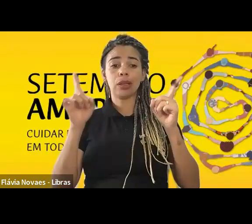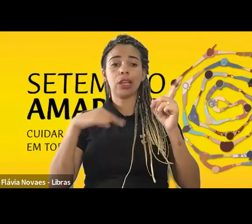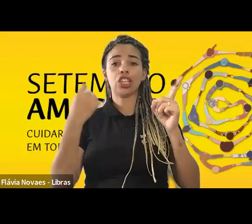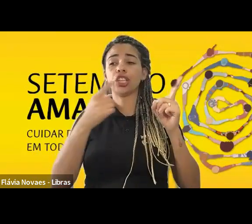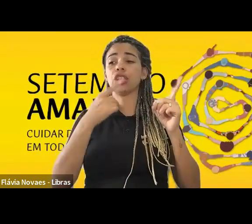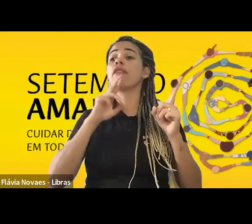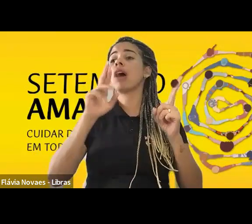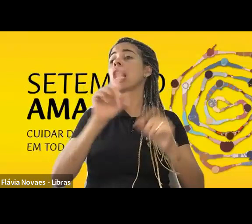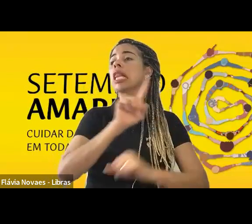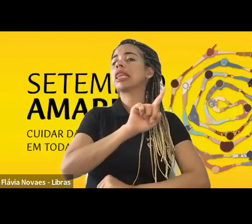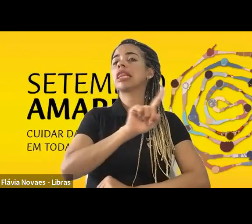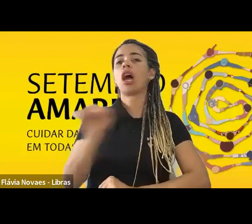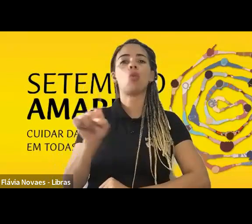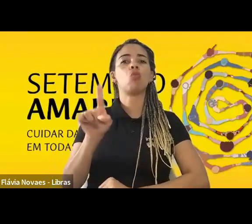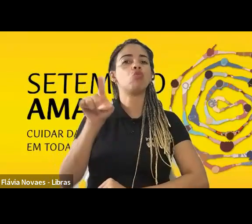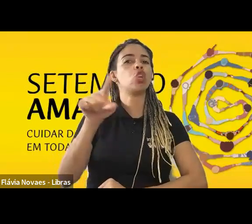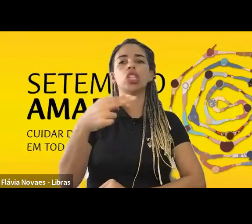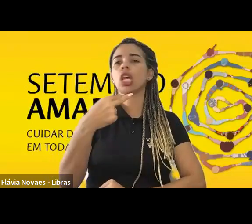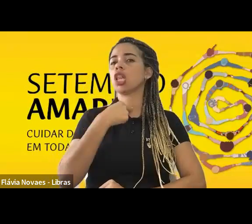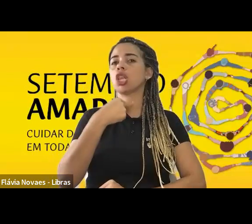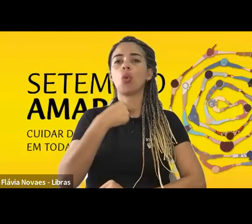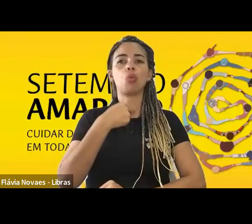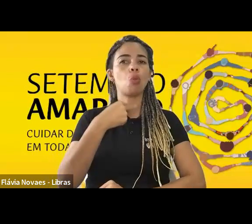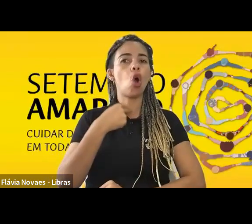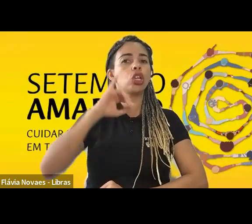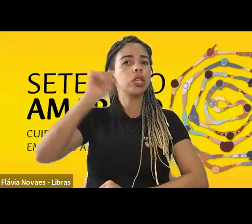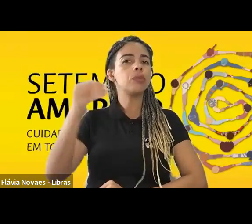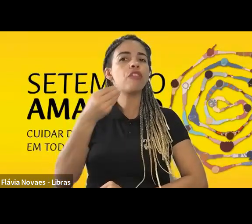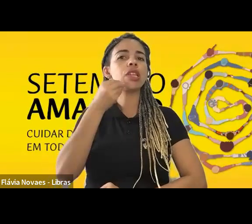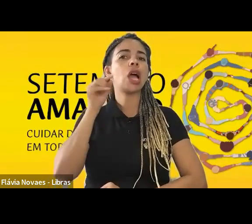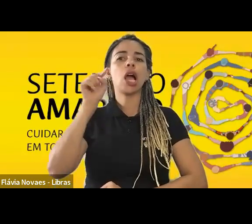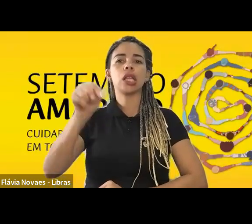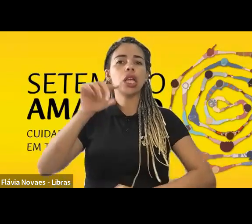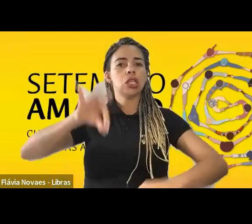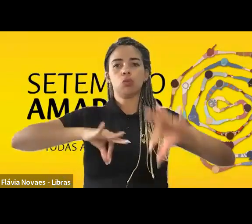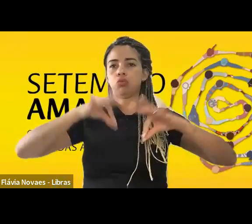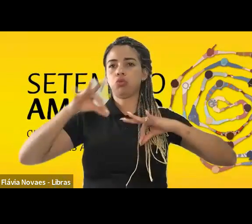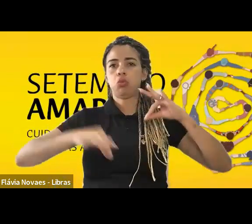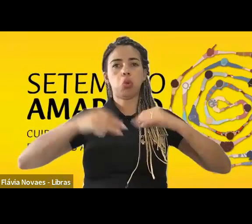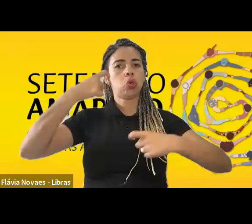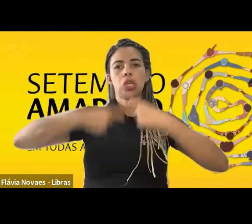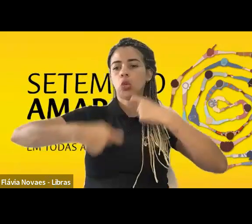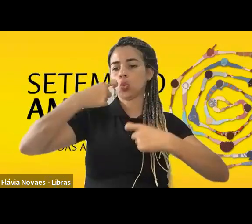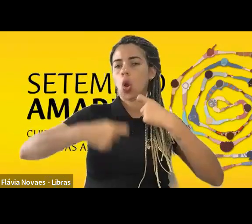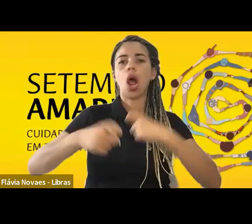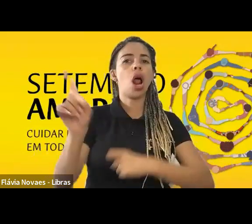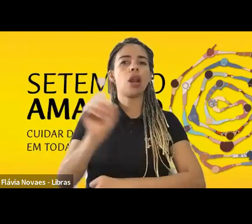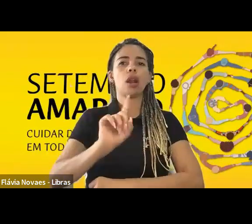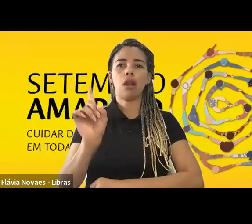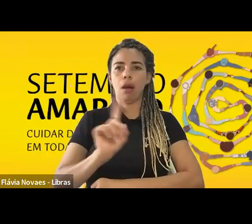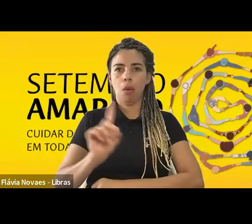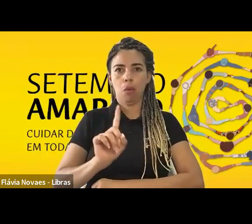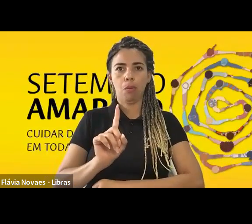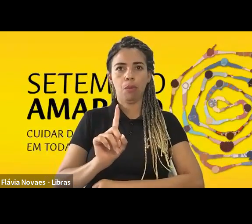ele: não, você ainda não pode usufruir de todas essas vantagens que o seu corpo tem,